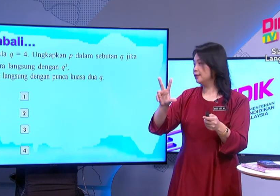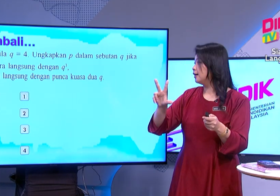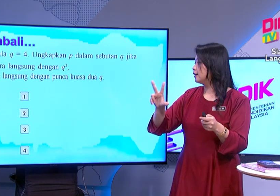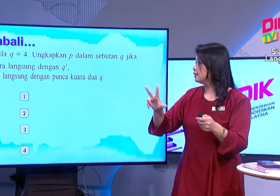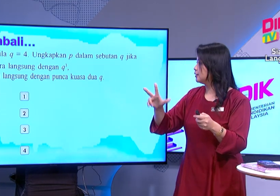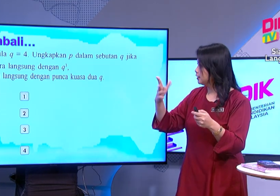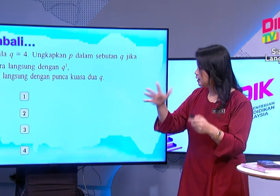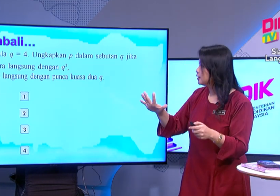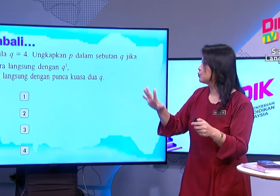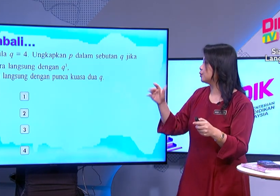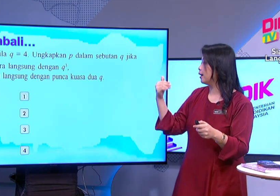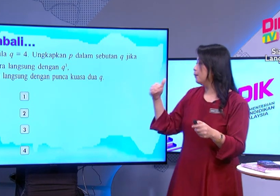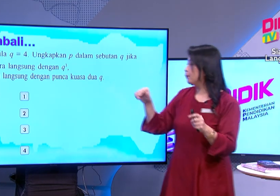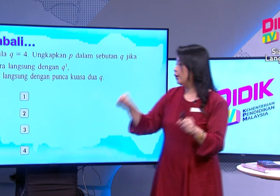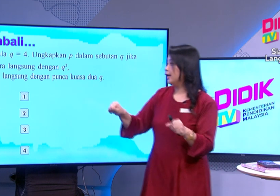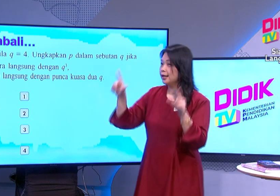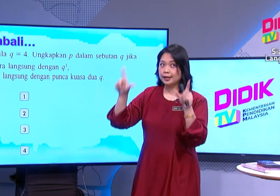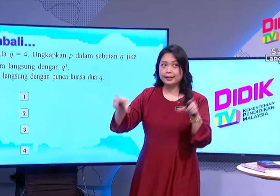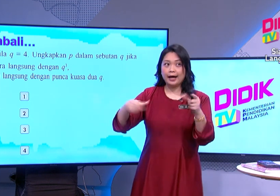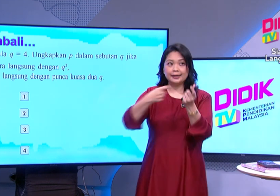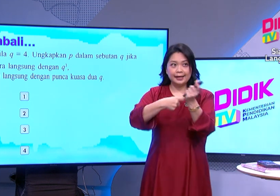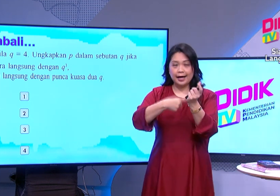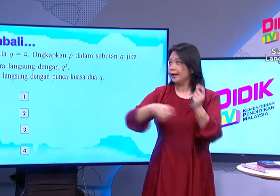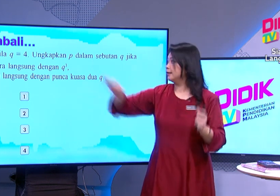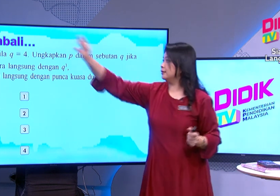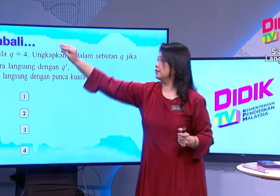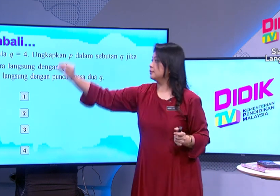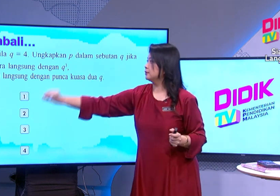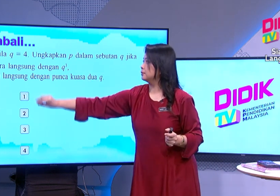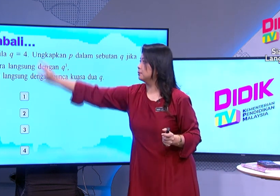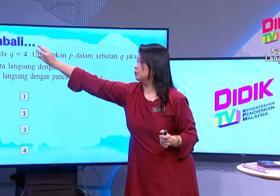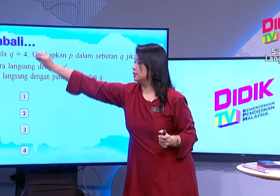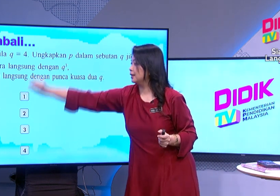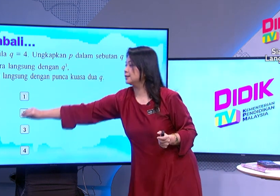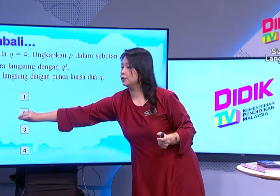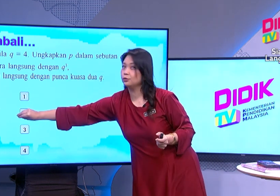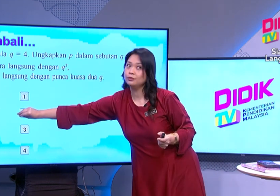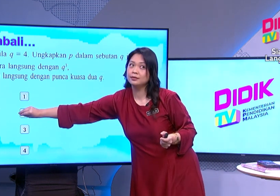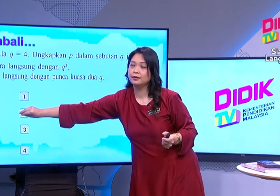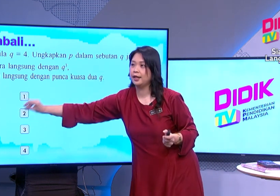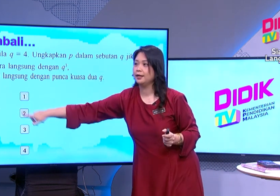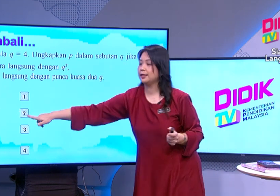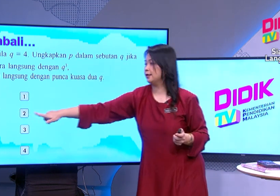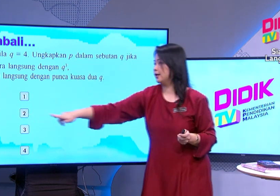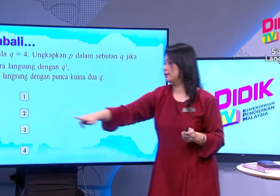ia tidak hadir kita sudah boleh letak nilai-nilai dekat situ dan menyuruh kita